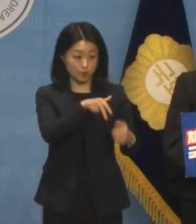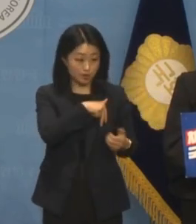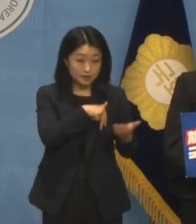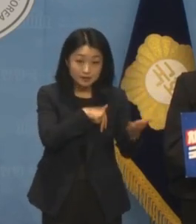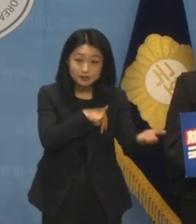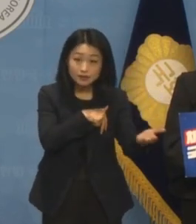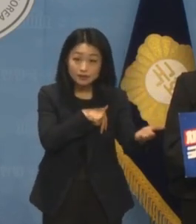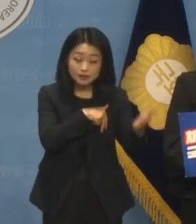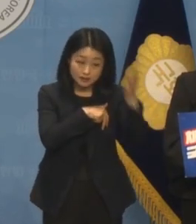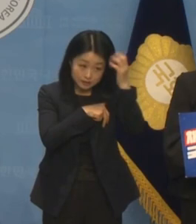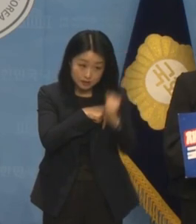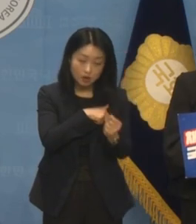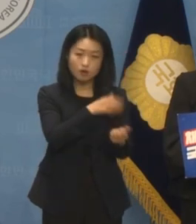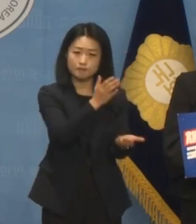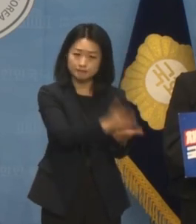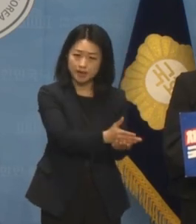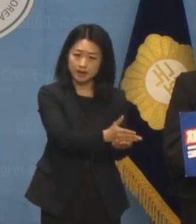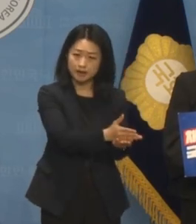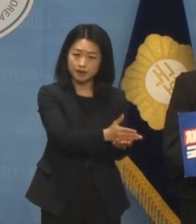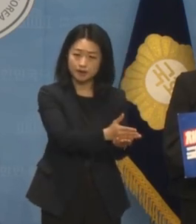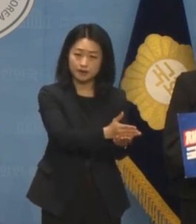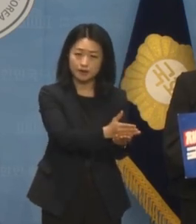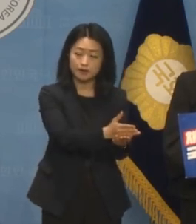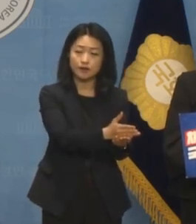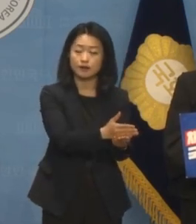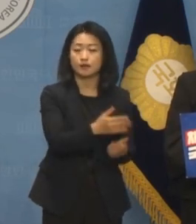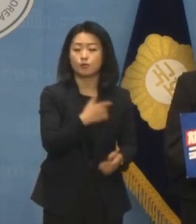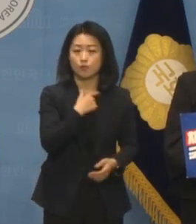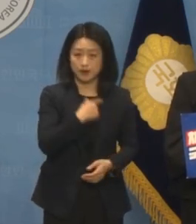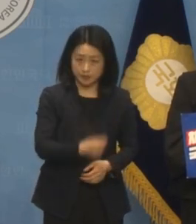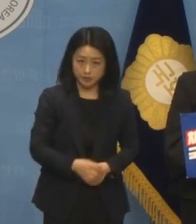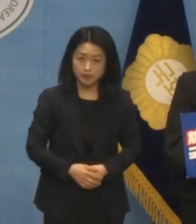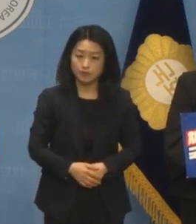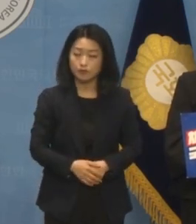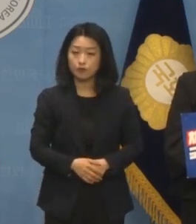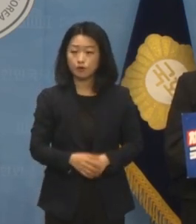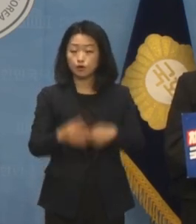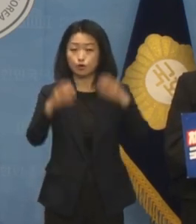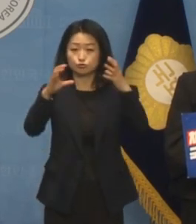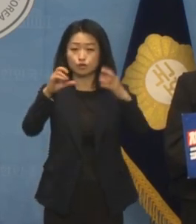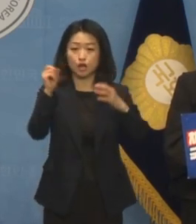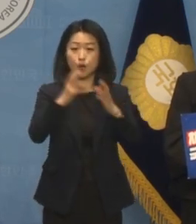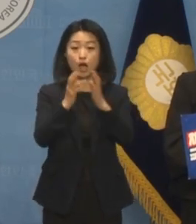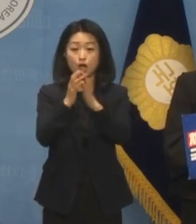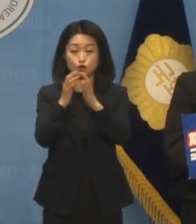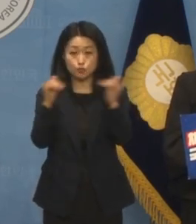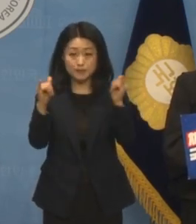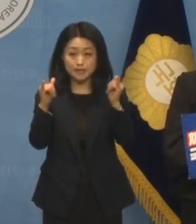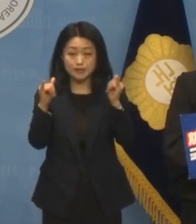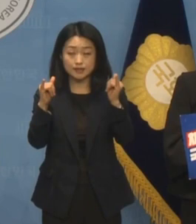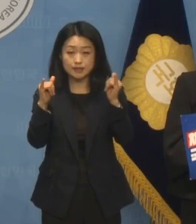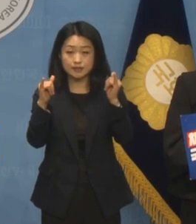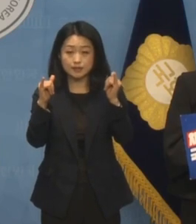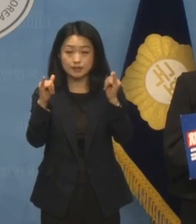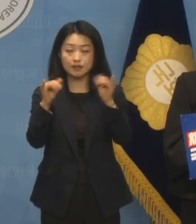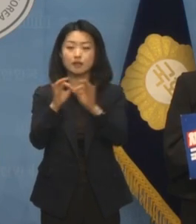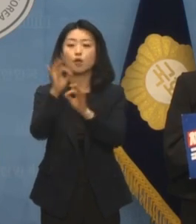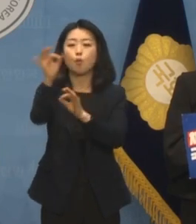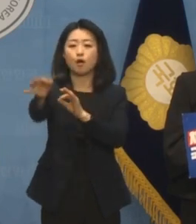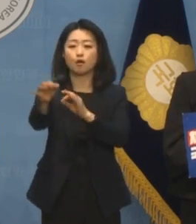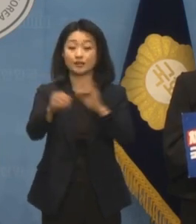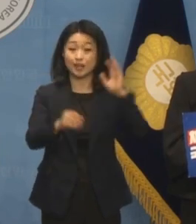국회의원으로 기억되지 않길 바랍니다. 국가와 국민은 영원해도 대통령은 영원하지